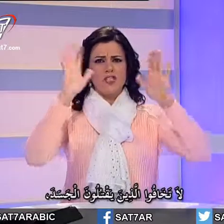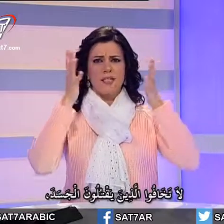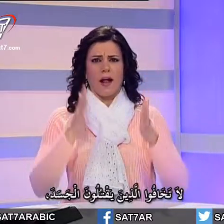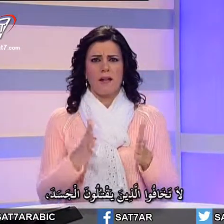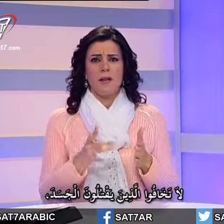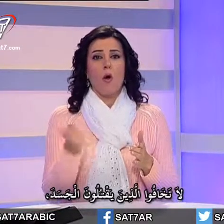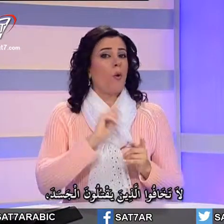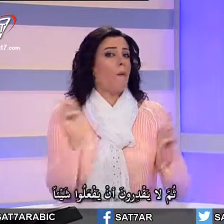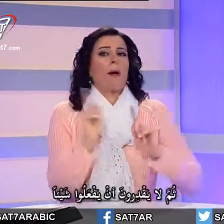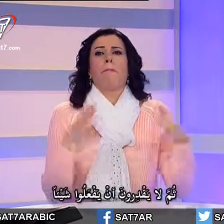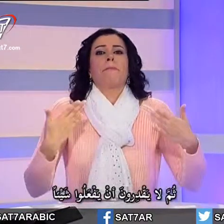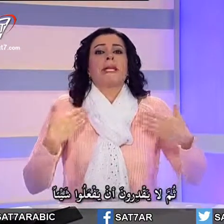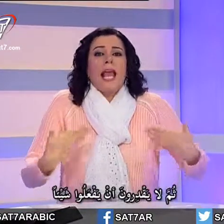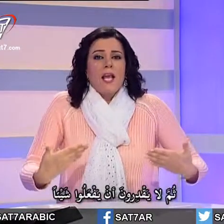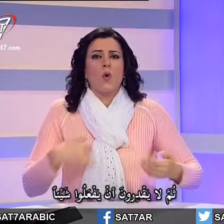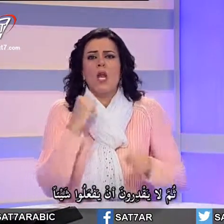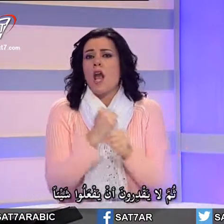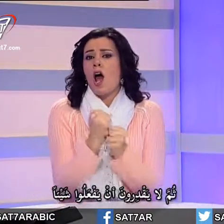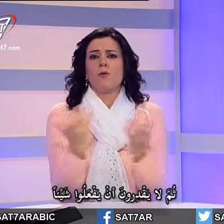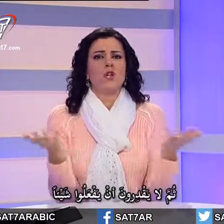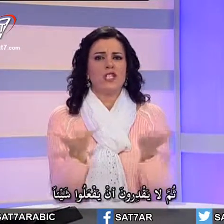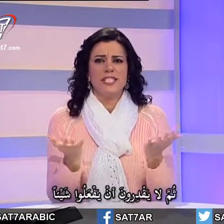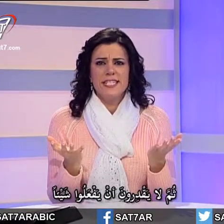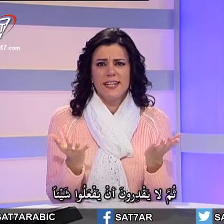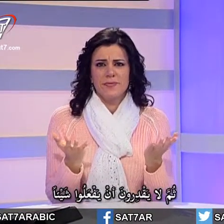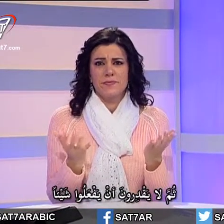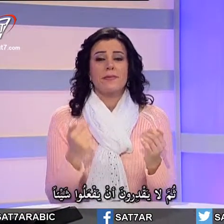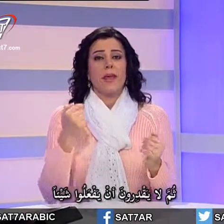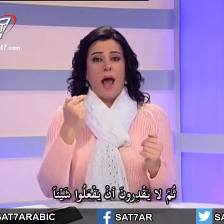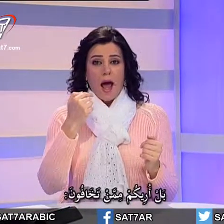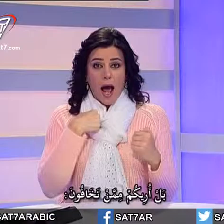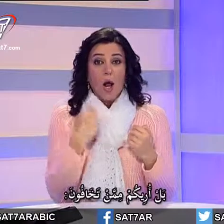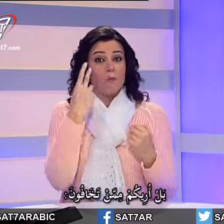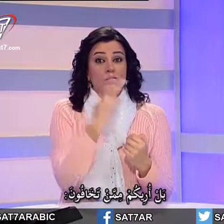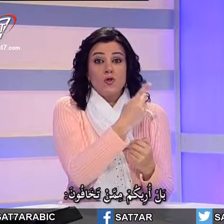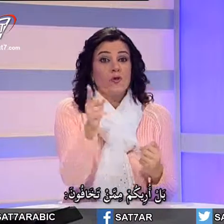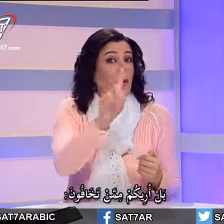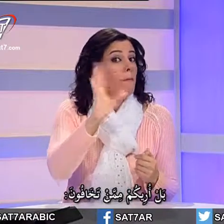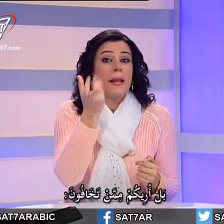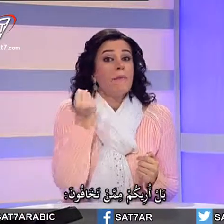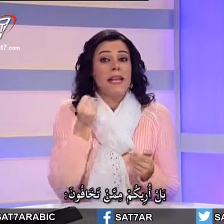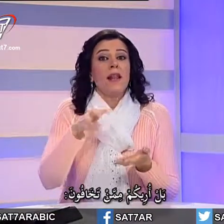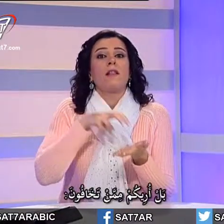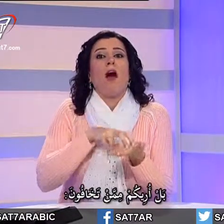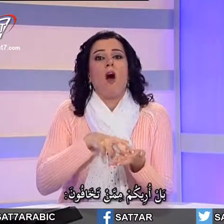الجسد ثم لا يقدرون أن يفعلوا شيئا، بل أريكم ممن